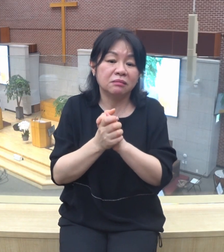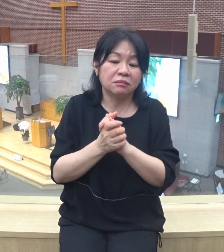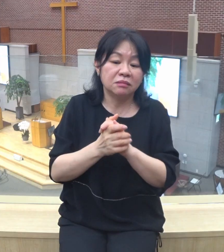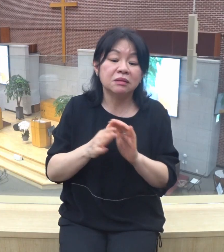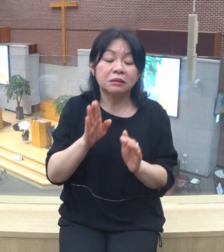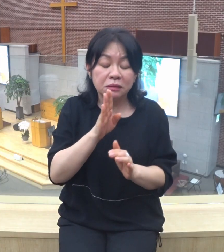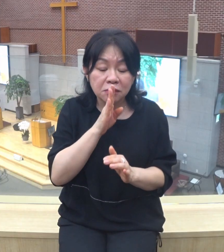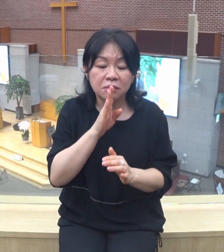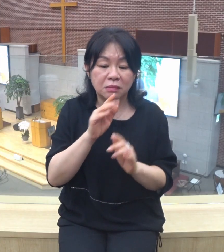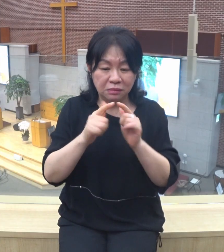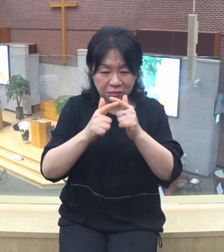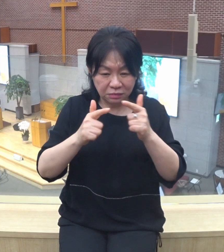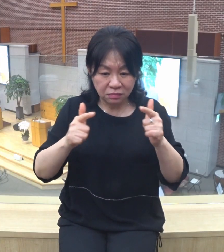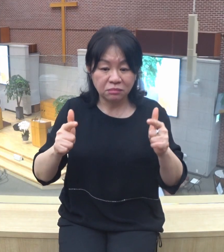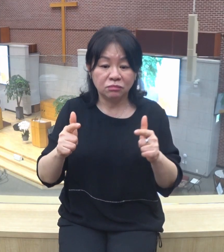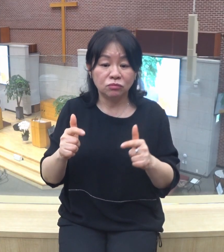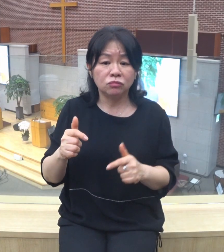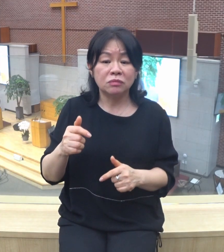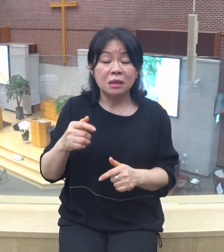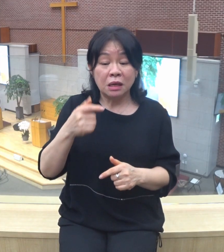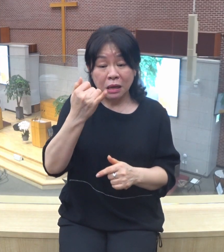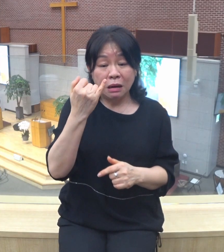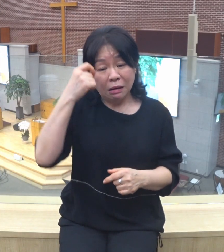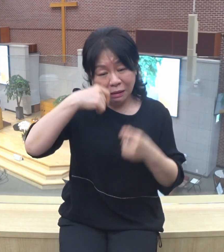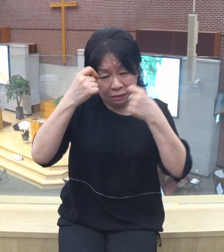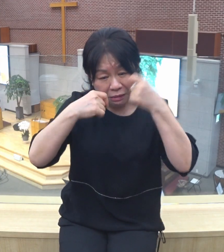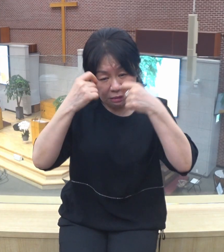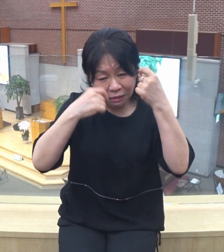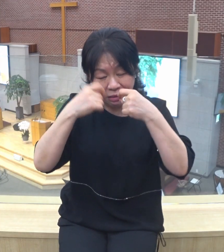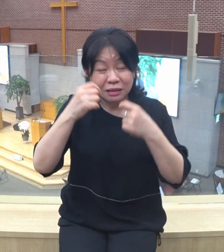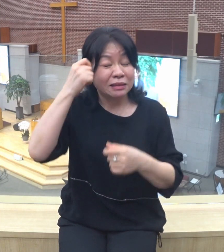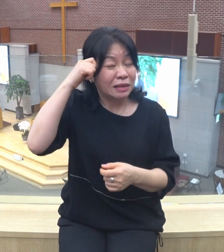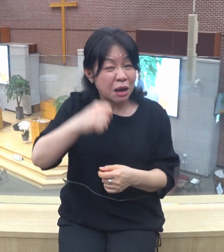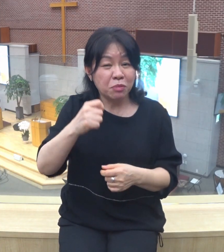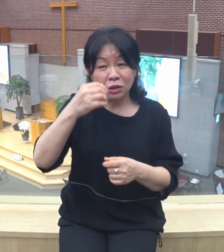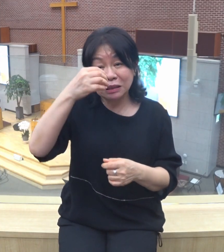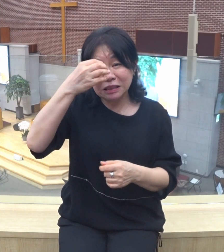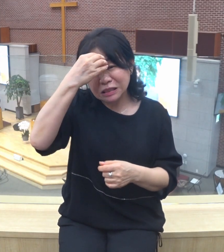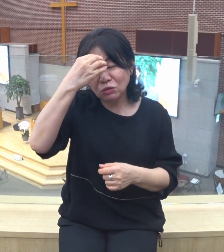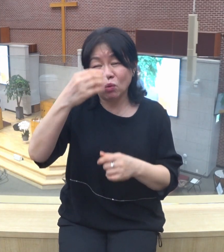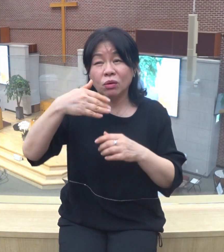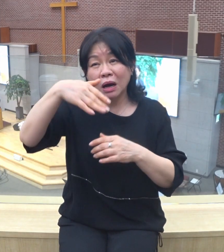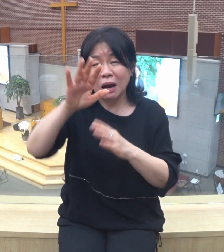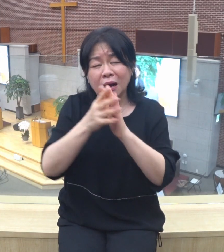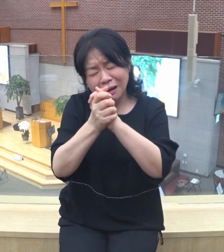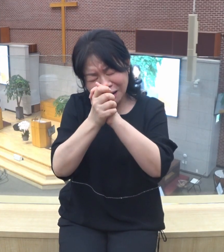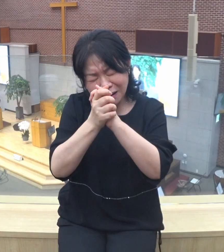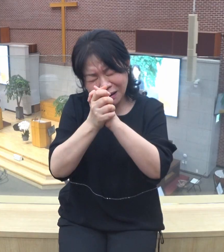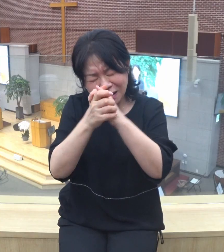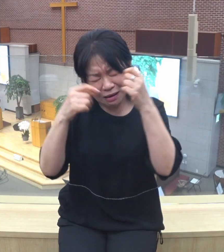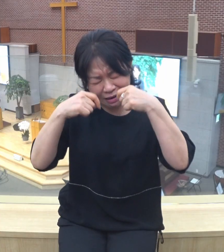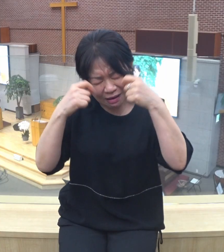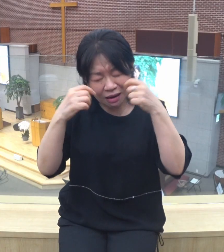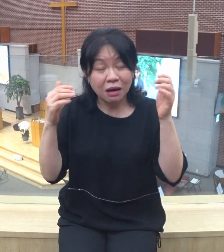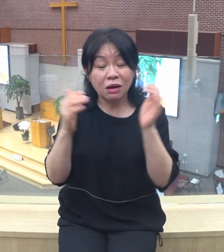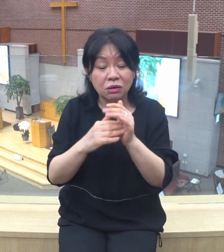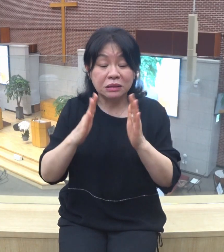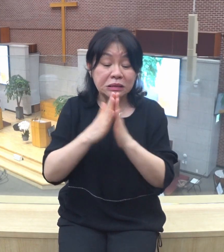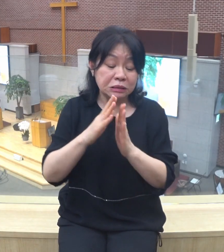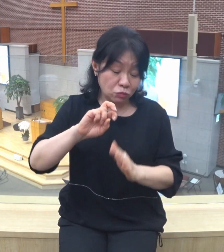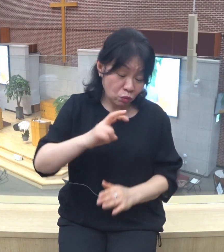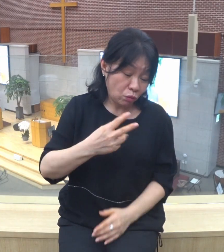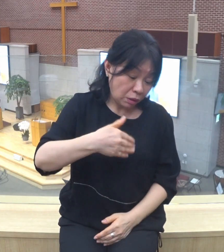하나도 없는데 누군가가 제 손을 이렇게 잡는 것이 느껴졌습니다. 그 손이 예수님의 손인